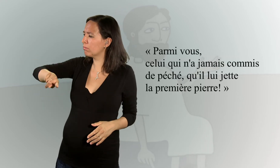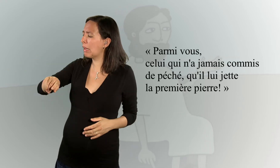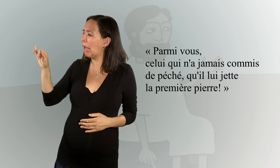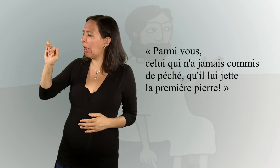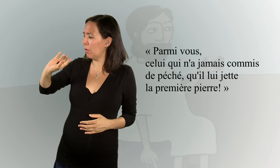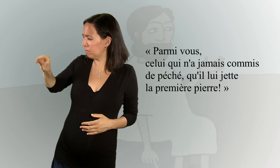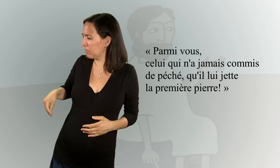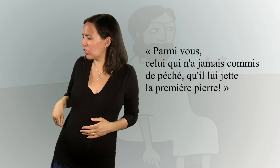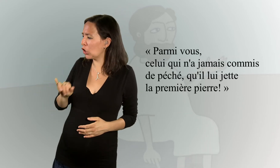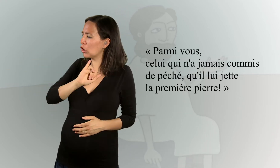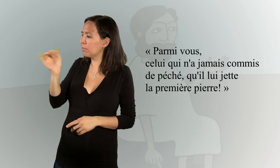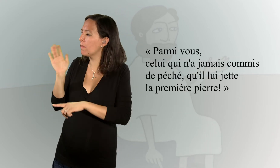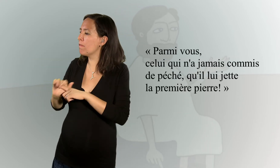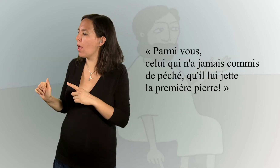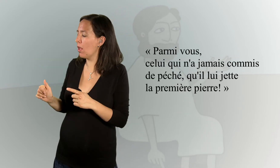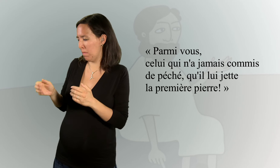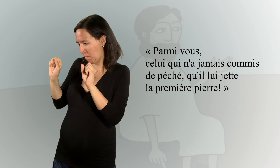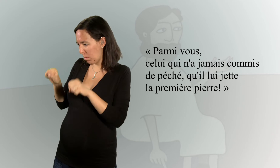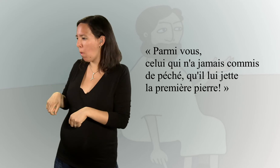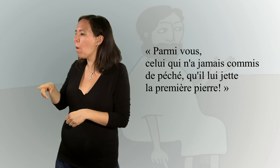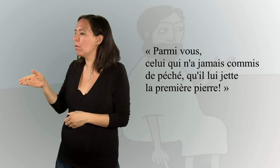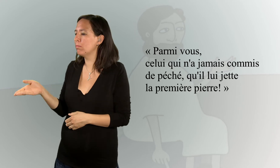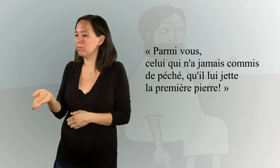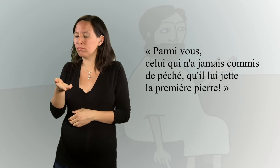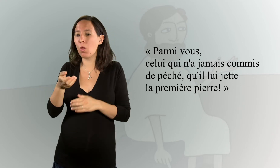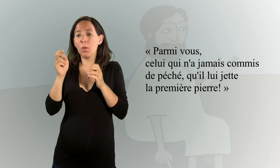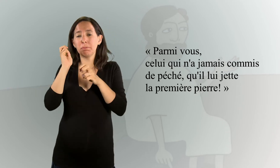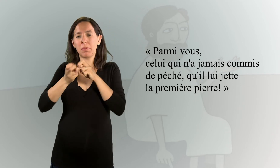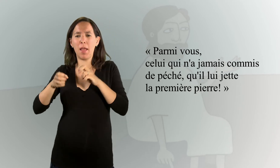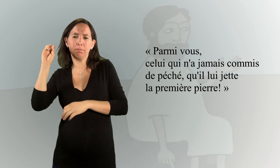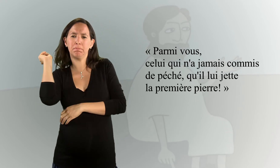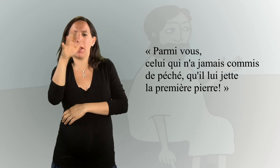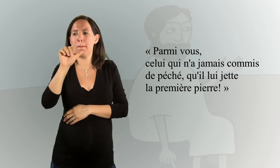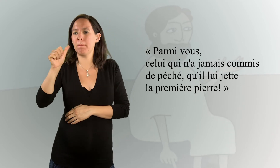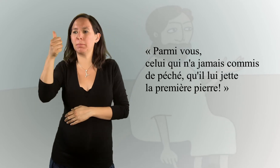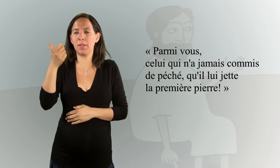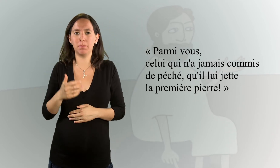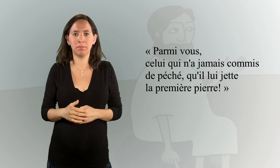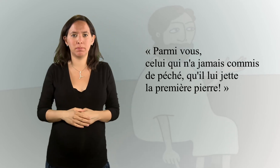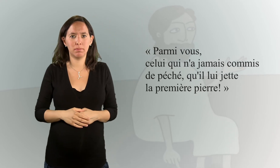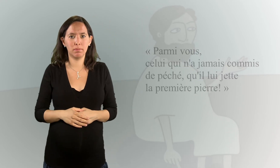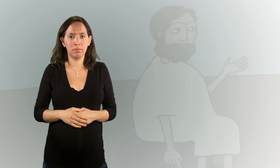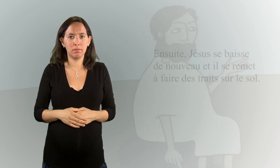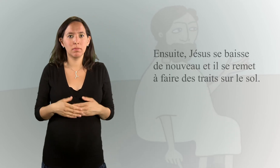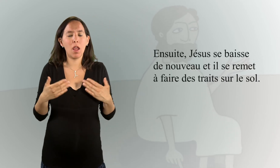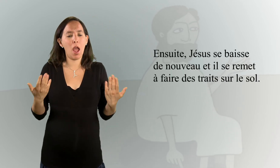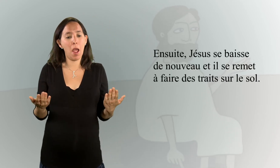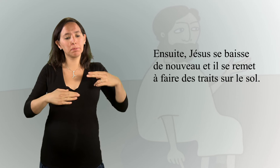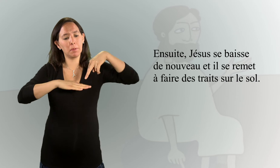Parmi vous, celui qui n'a jamais commis de péché, qu'il lui jette la première pierre. » Ensuite, Jésus